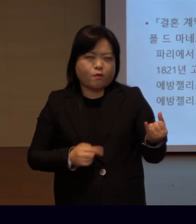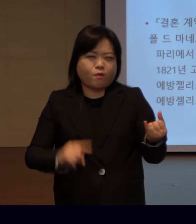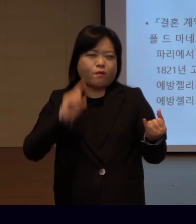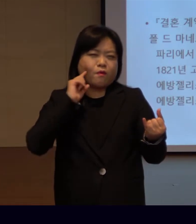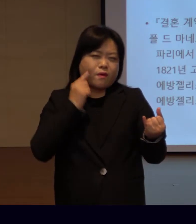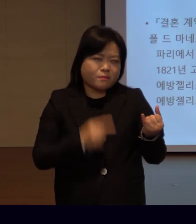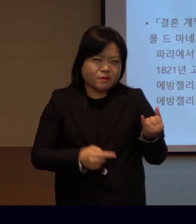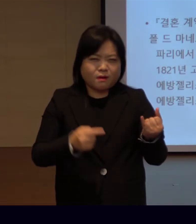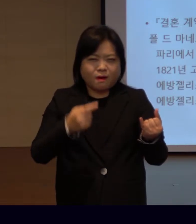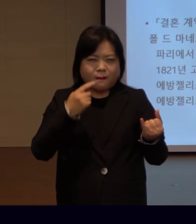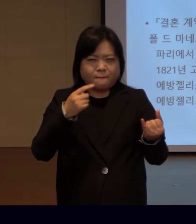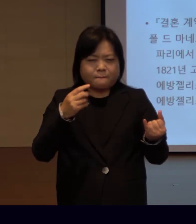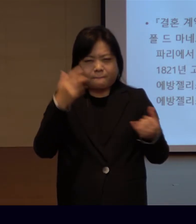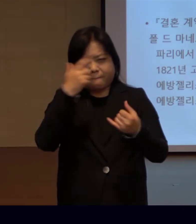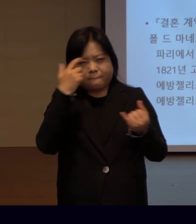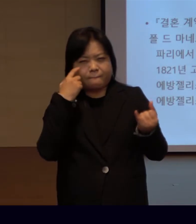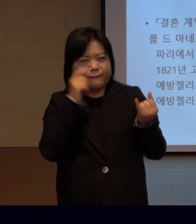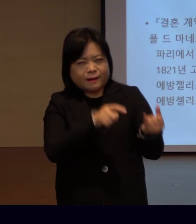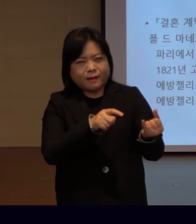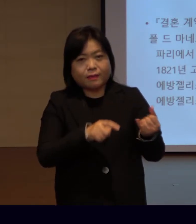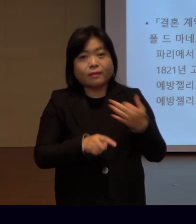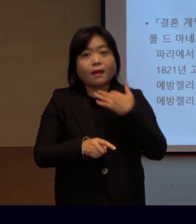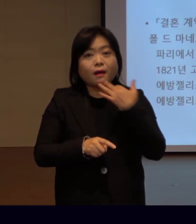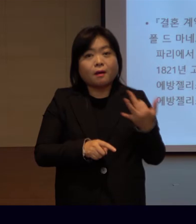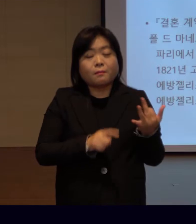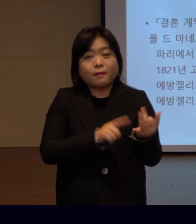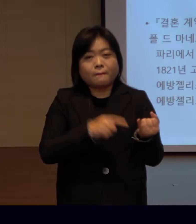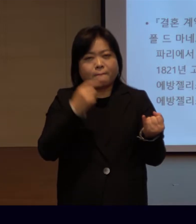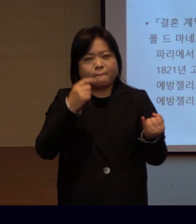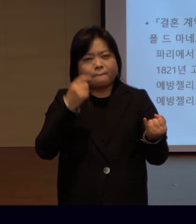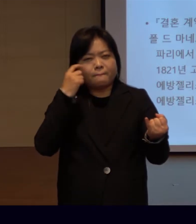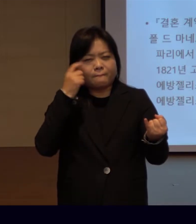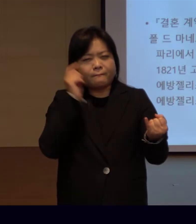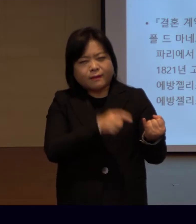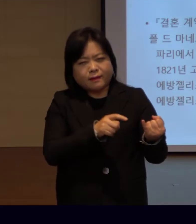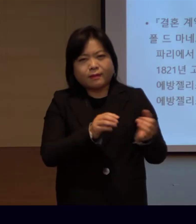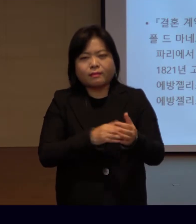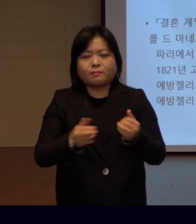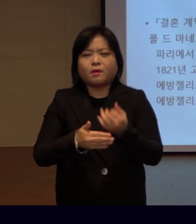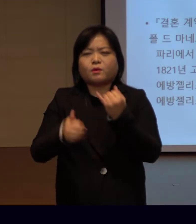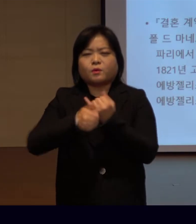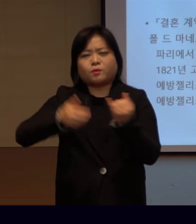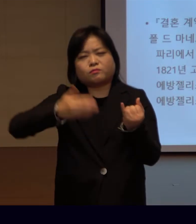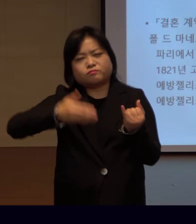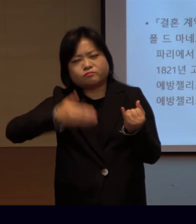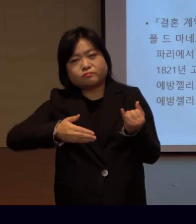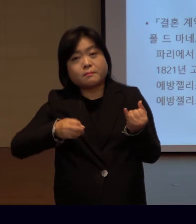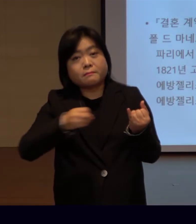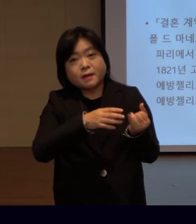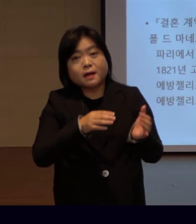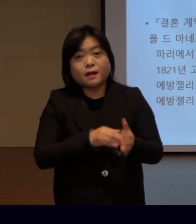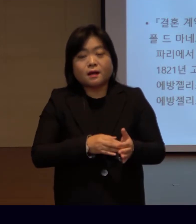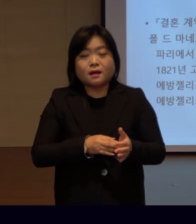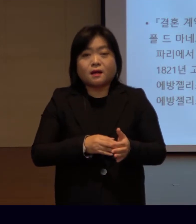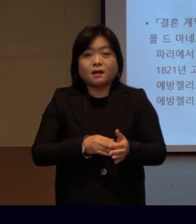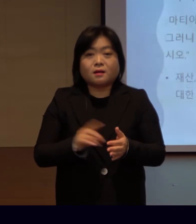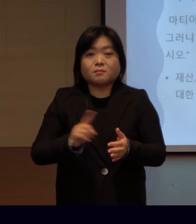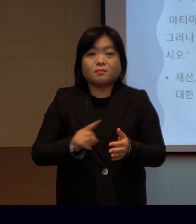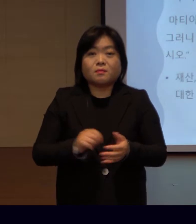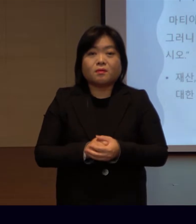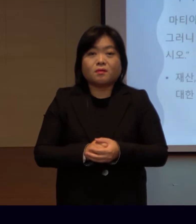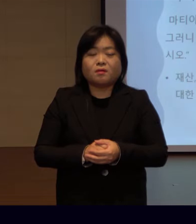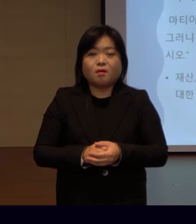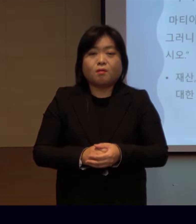그러니까 홀딱 반해서 19살 된 이 에반젤리스타에게 청혼을 합니다. 자세히 알아보지는 않았죠. 물론 너무